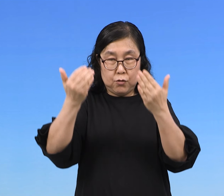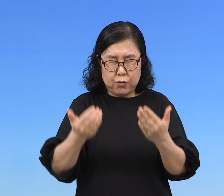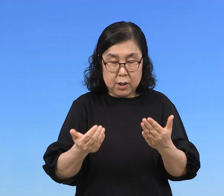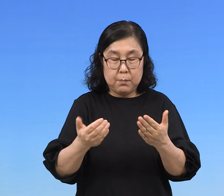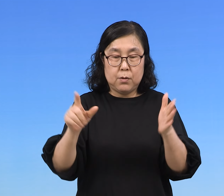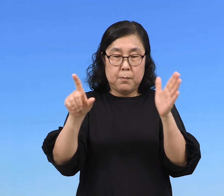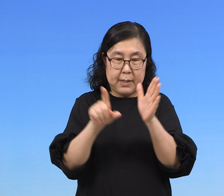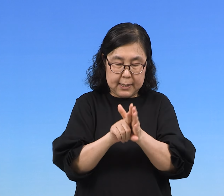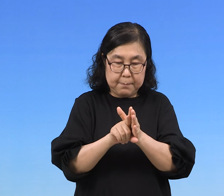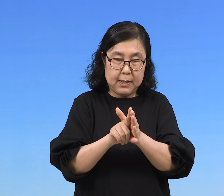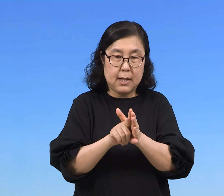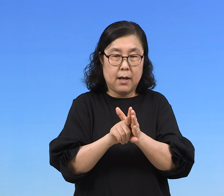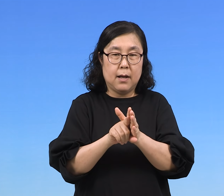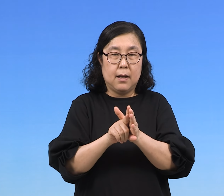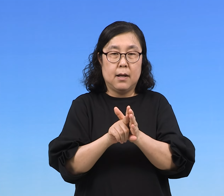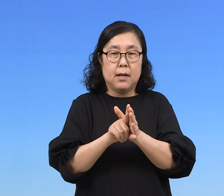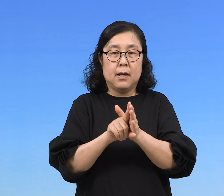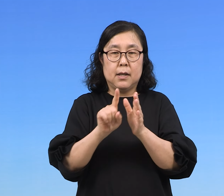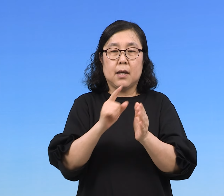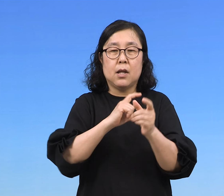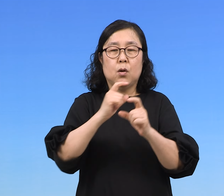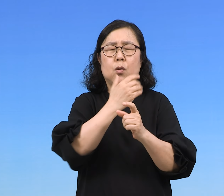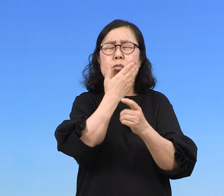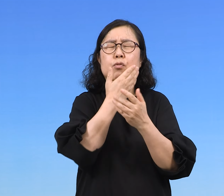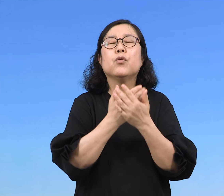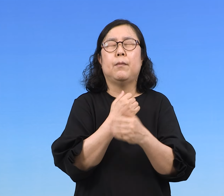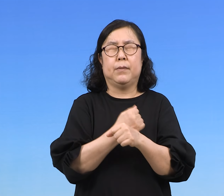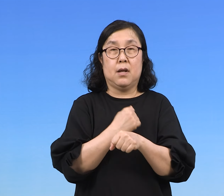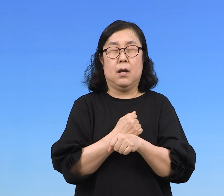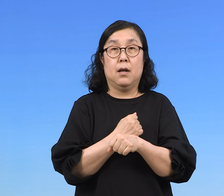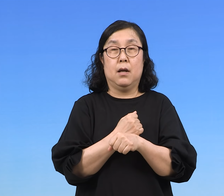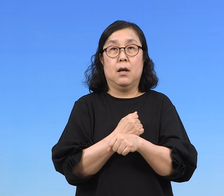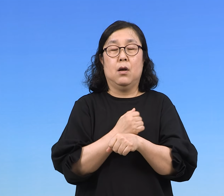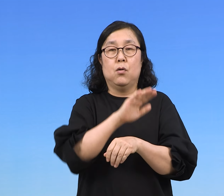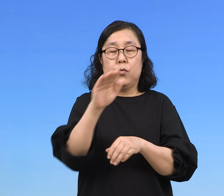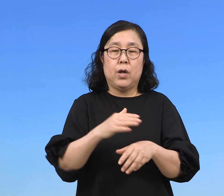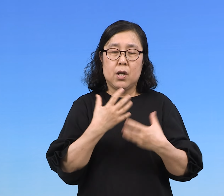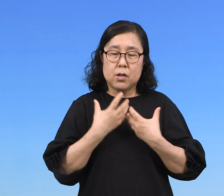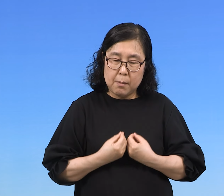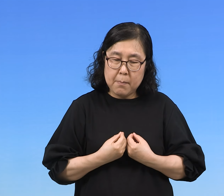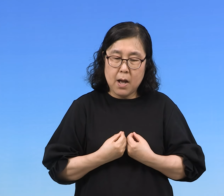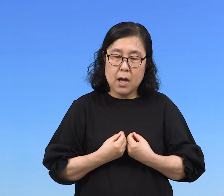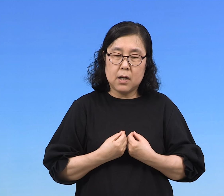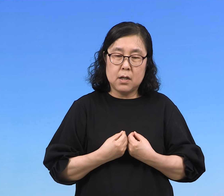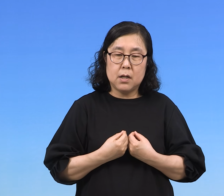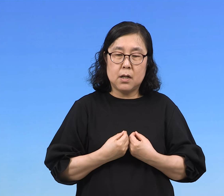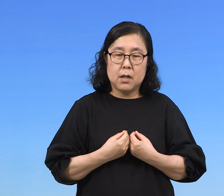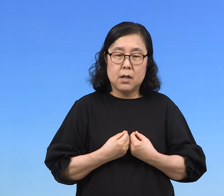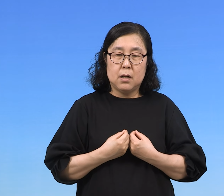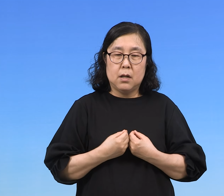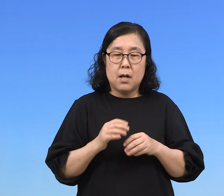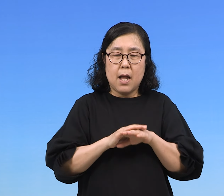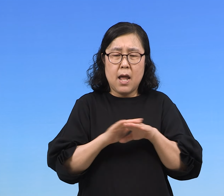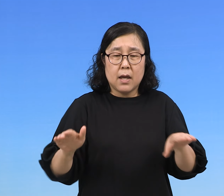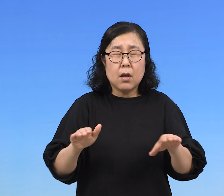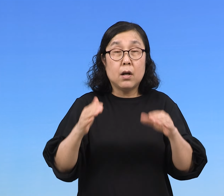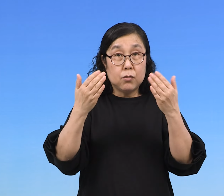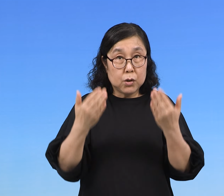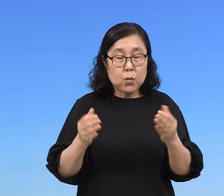주심을 믿사옵나이다. 우리의 절망을 잠재워 주셨던 부활하신 주님의